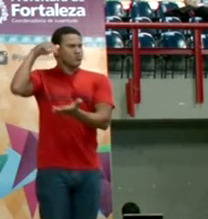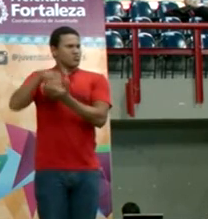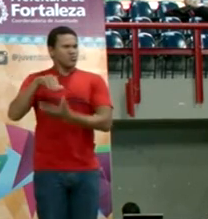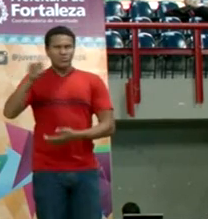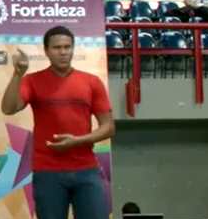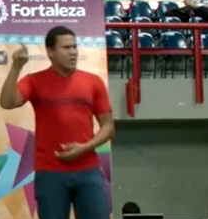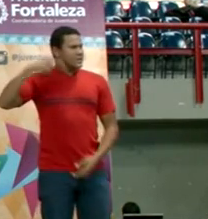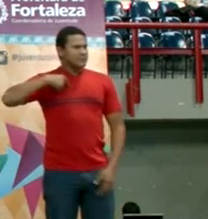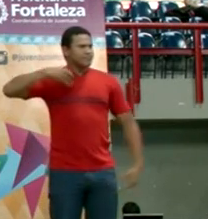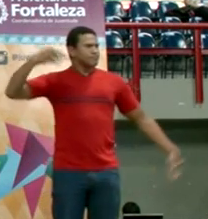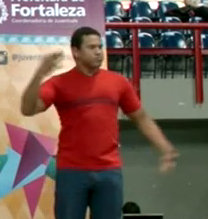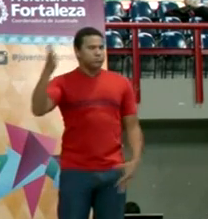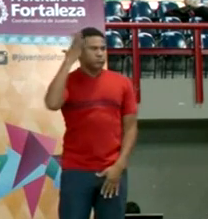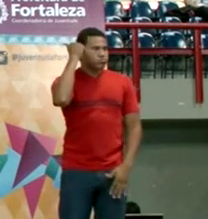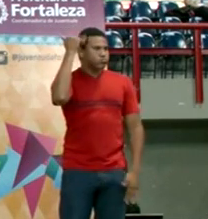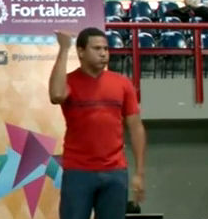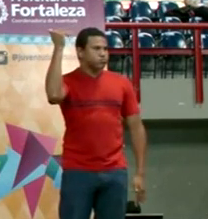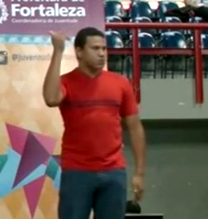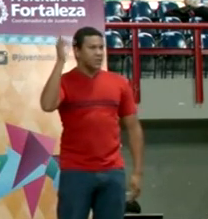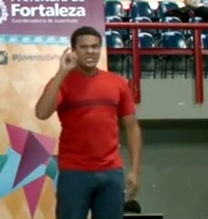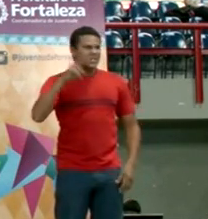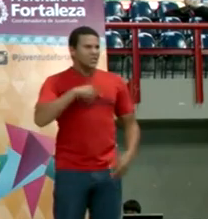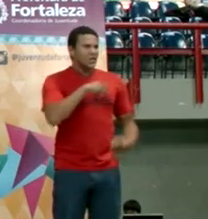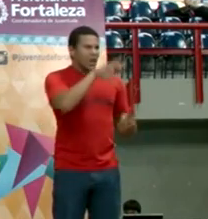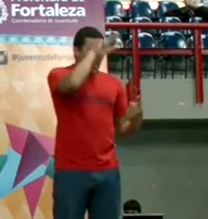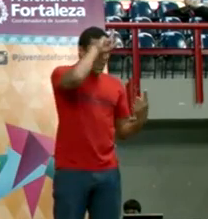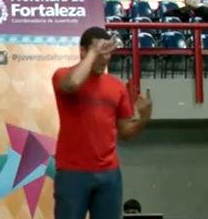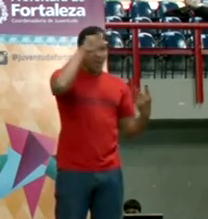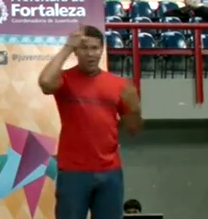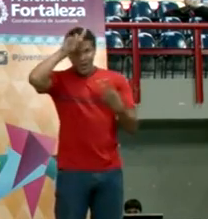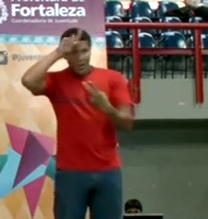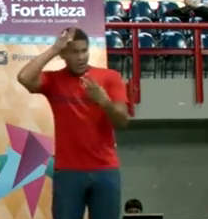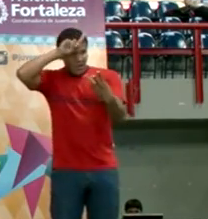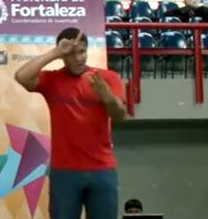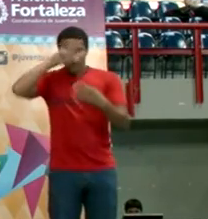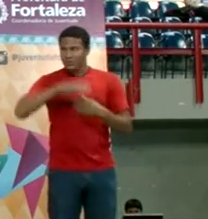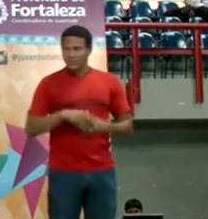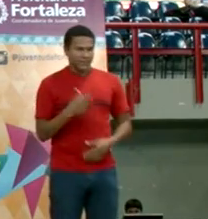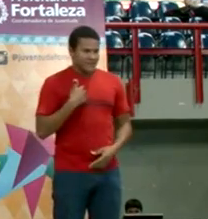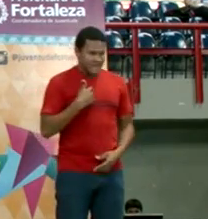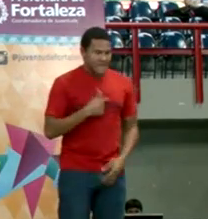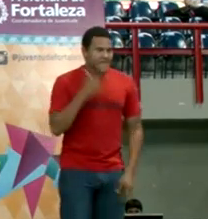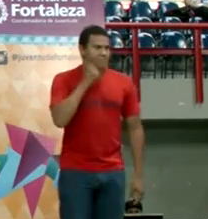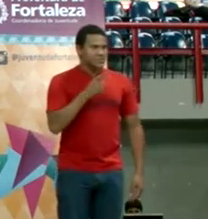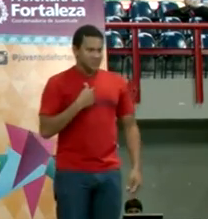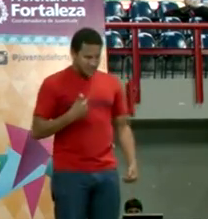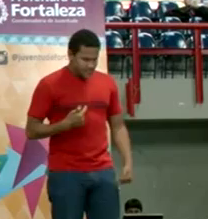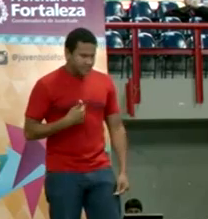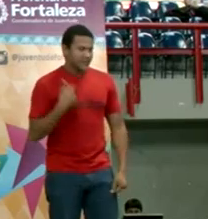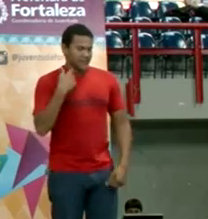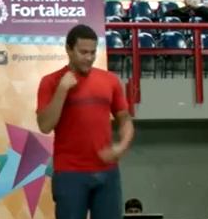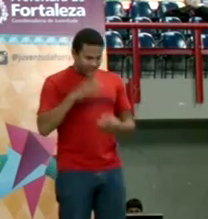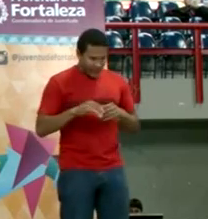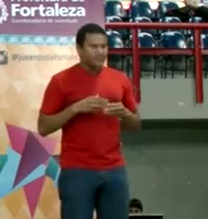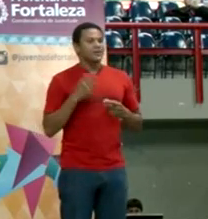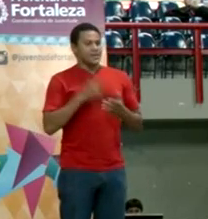todo mundo falhasse, ele ia dar o tiro final. Beleza. O primeiro ficou, quem vai matar sou eu, quem vai matar sou eu.